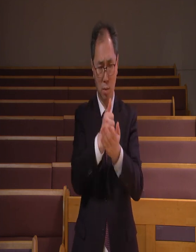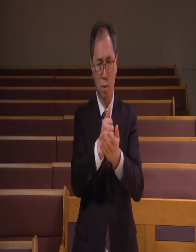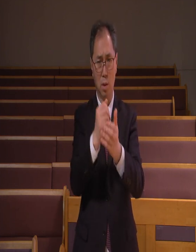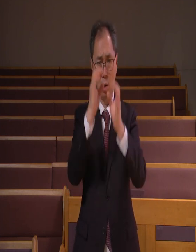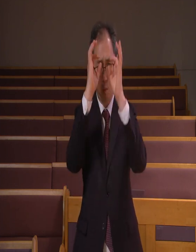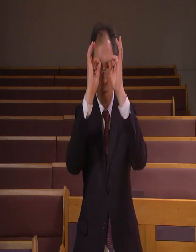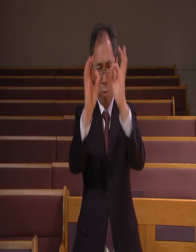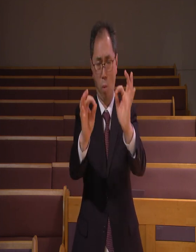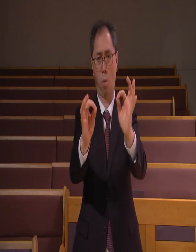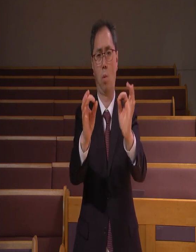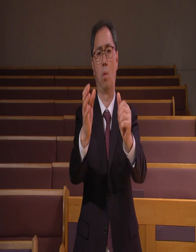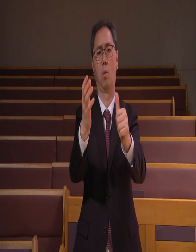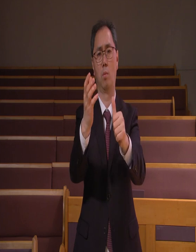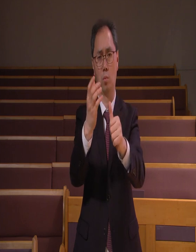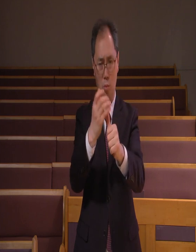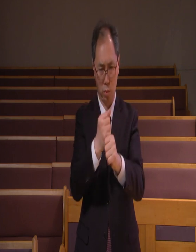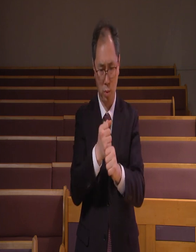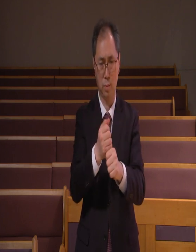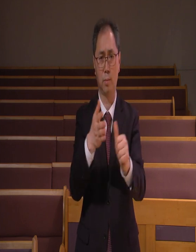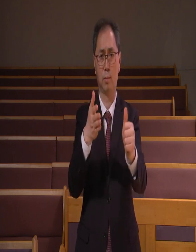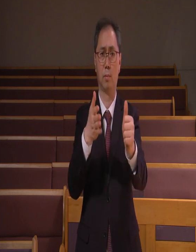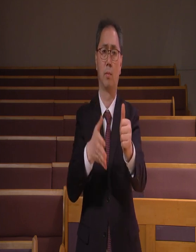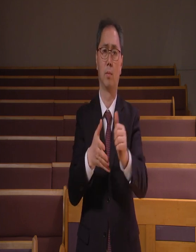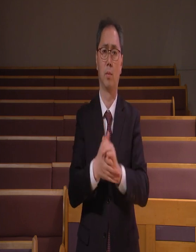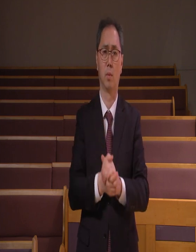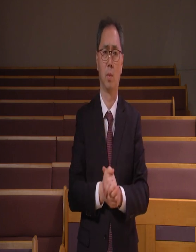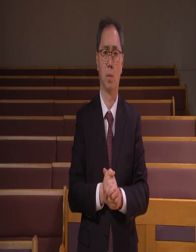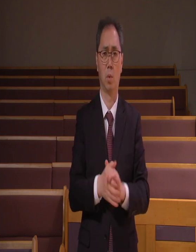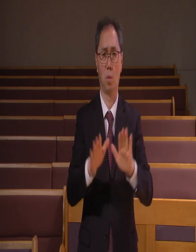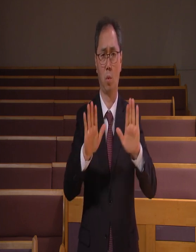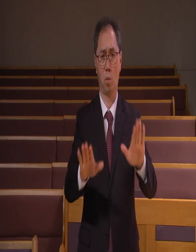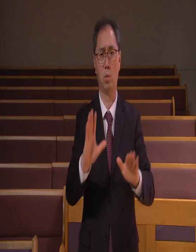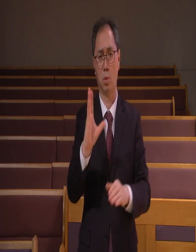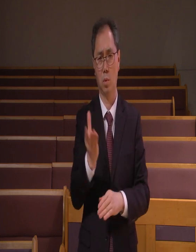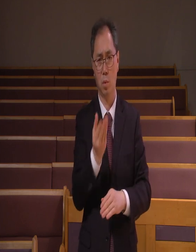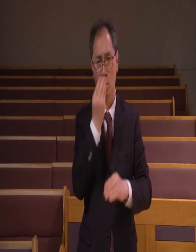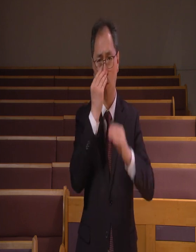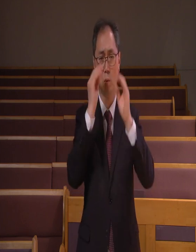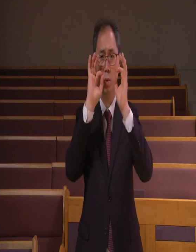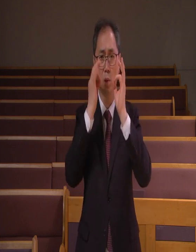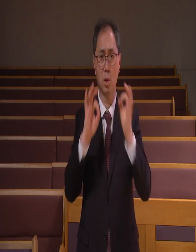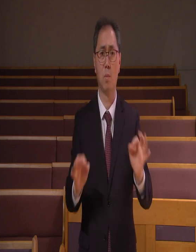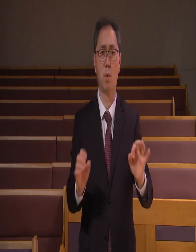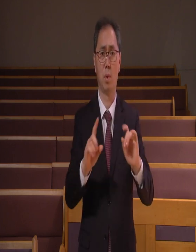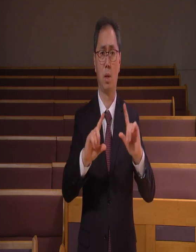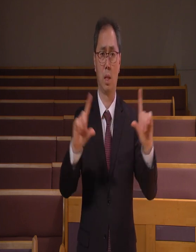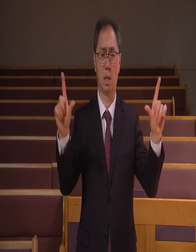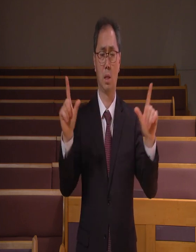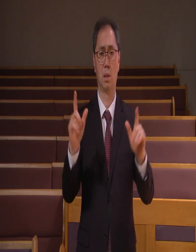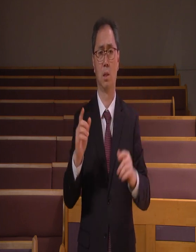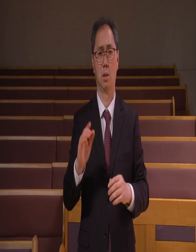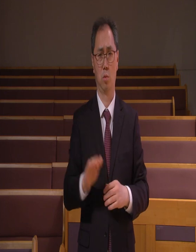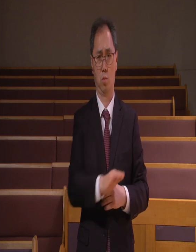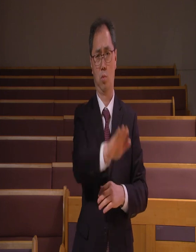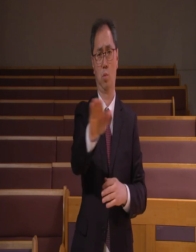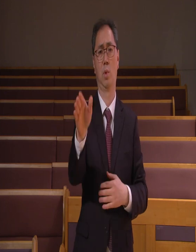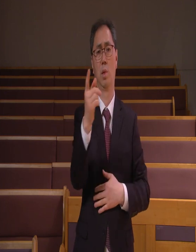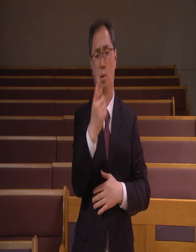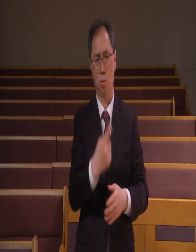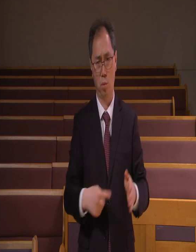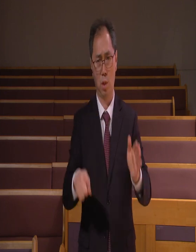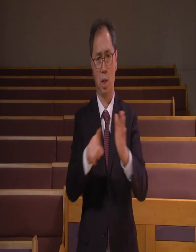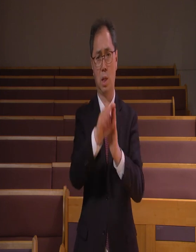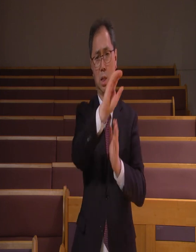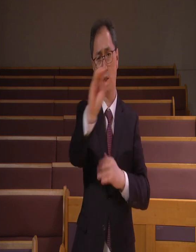십자가, 주의 내가 다시 붙들기를 원합니다. 오늘 선금요일입니다. 주님 십자가, 나를 위한